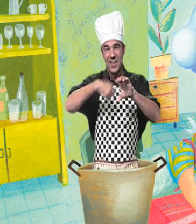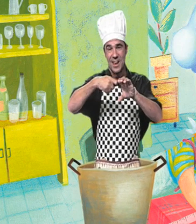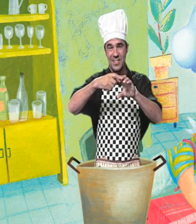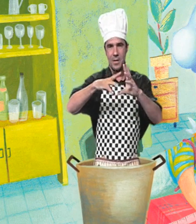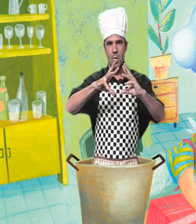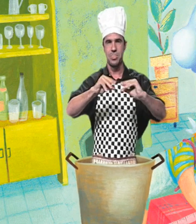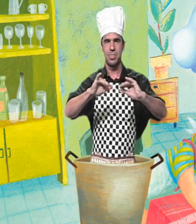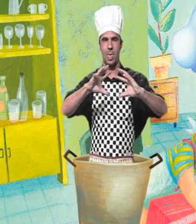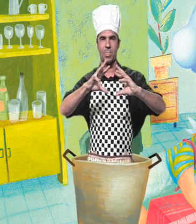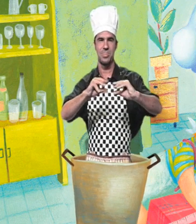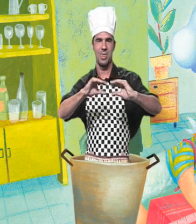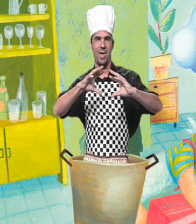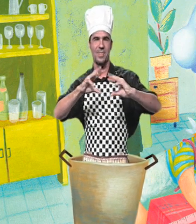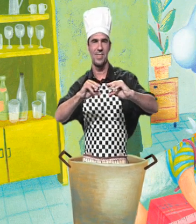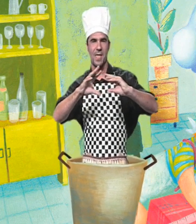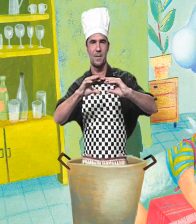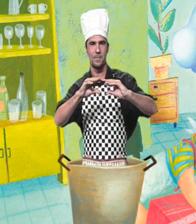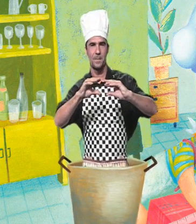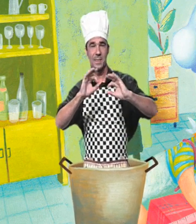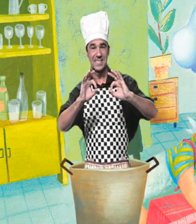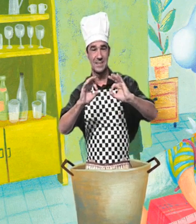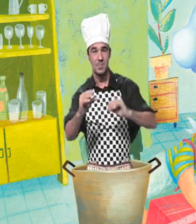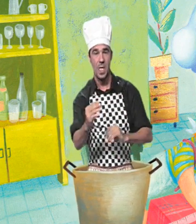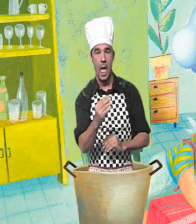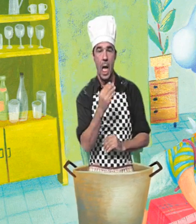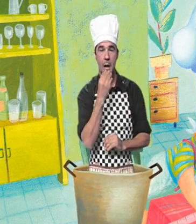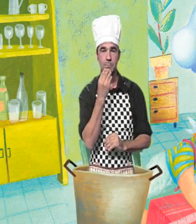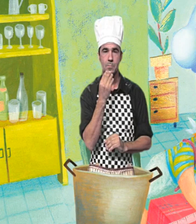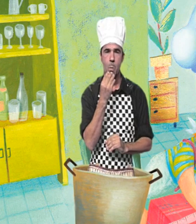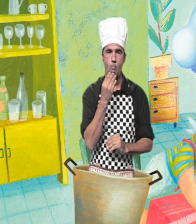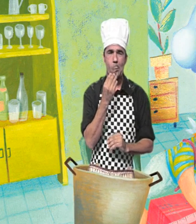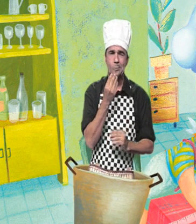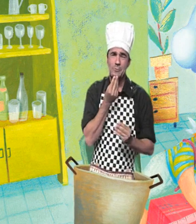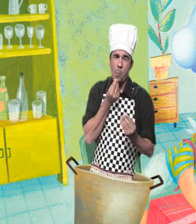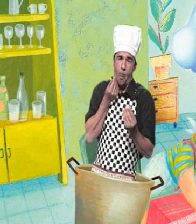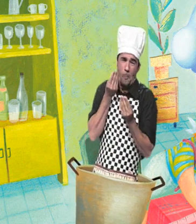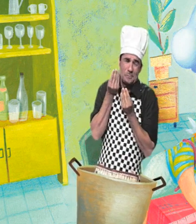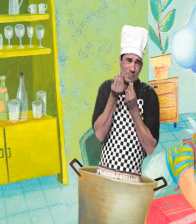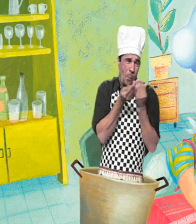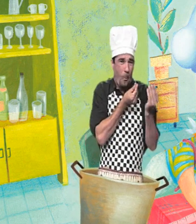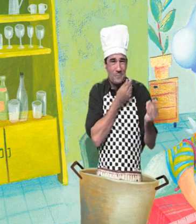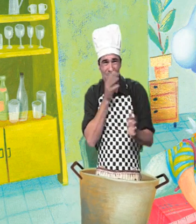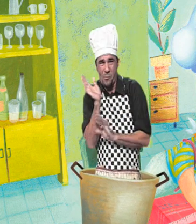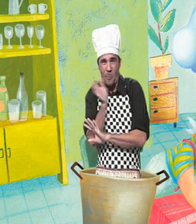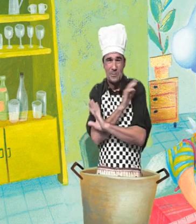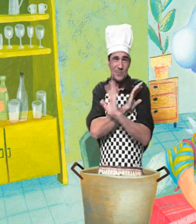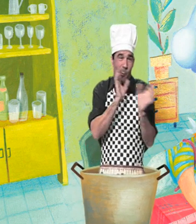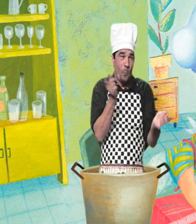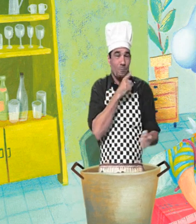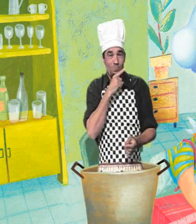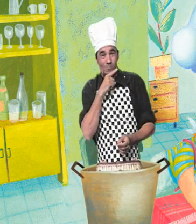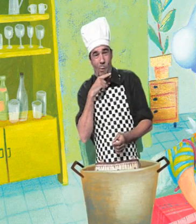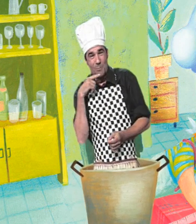el colacao s'havien estovat. I quan es posaven a la boca, es desfeien de gust.